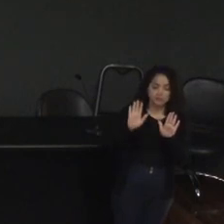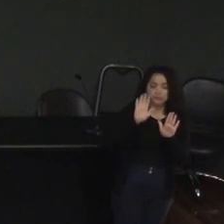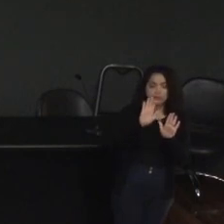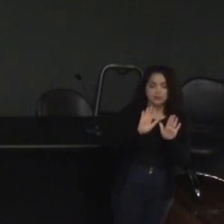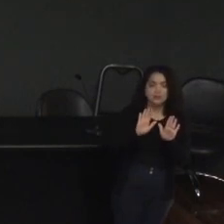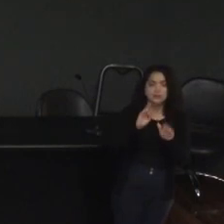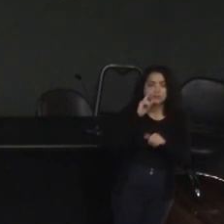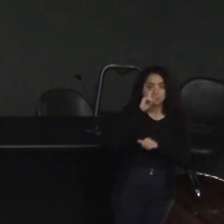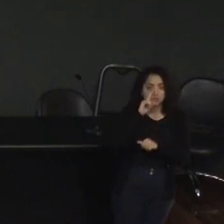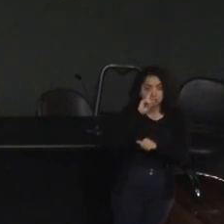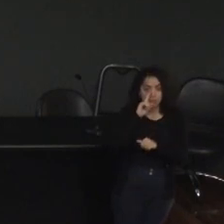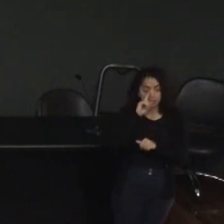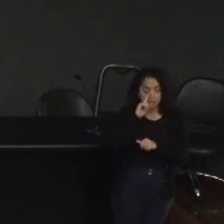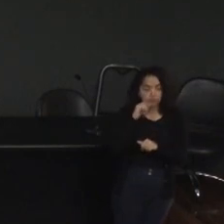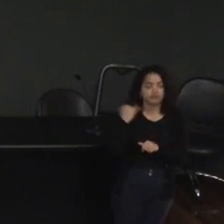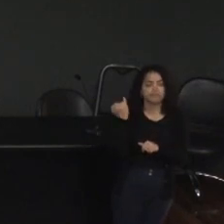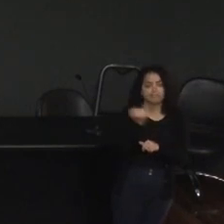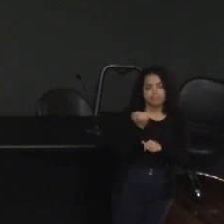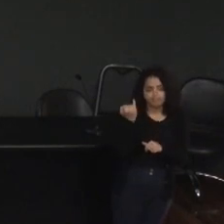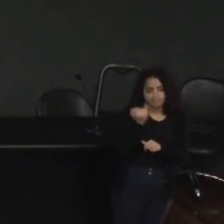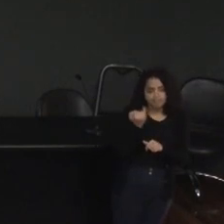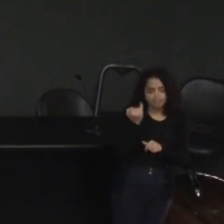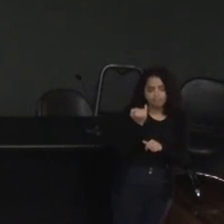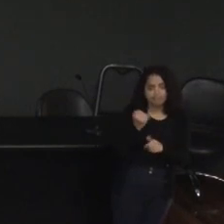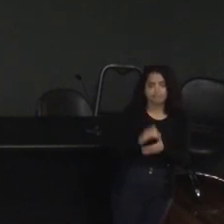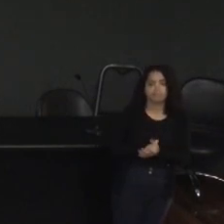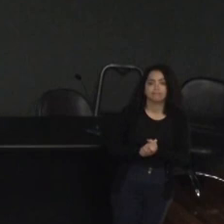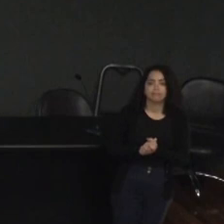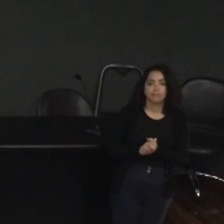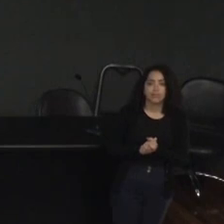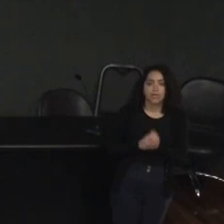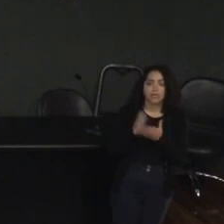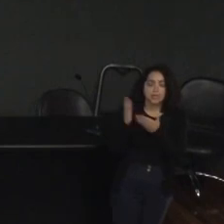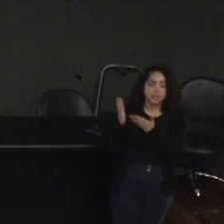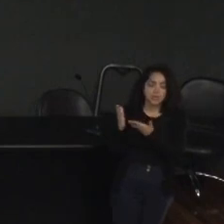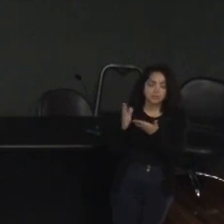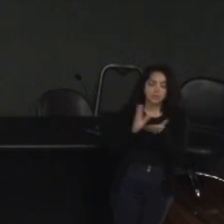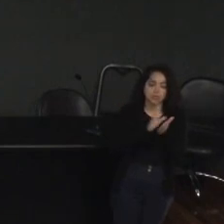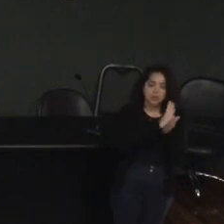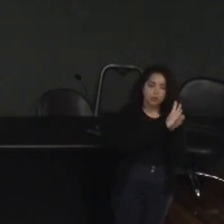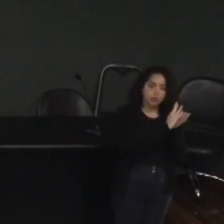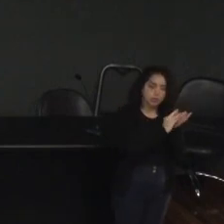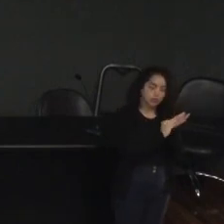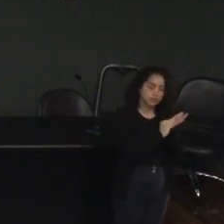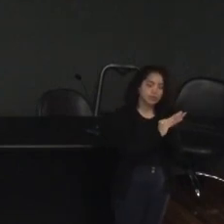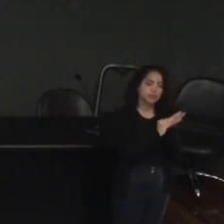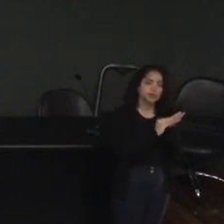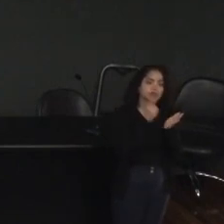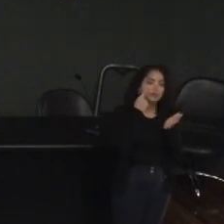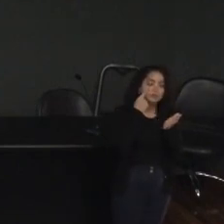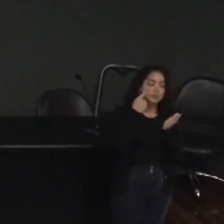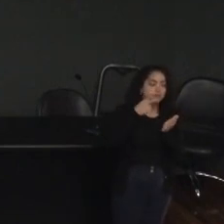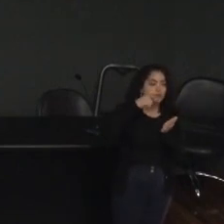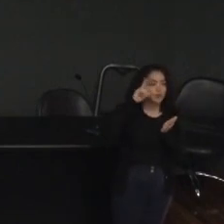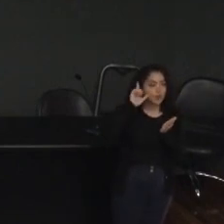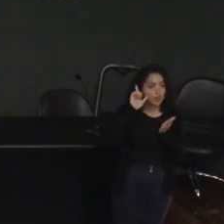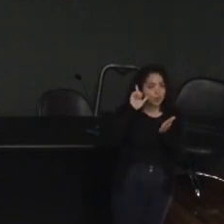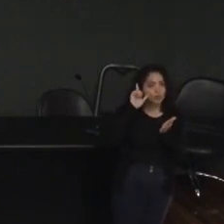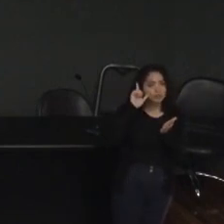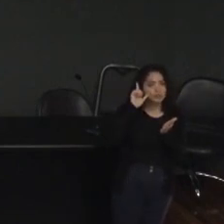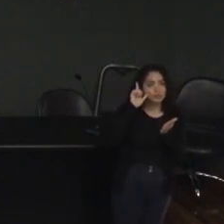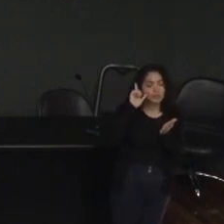é fundamental e esse aqui ó é um modelinho vocês viram ontem que eu trouxe